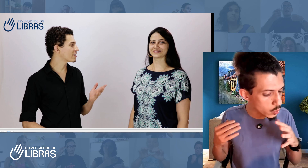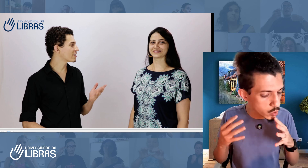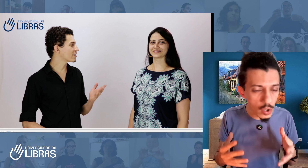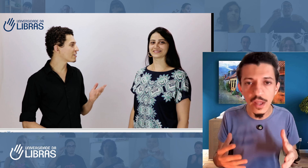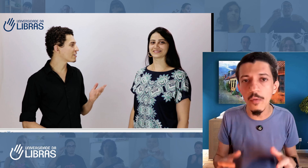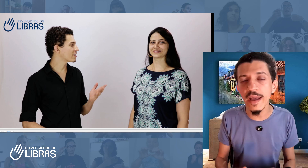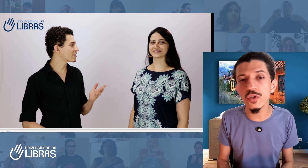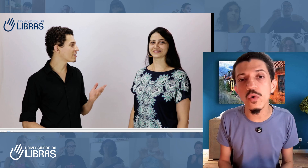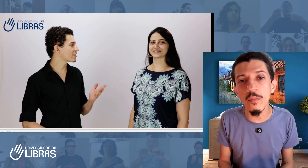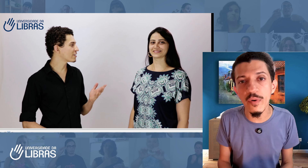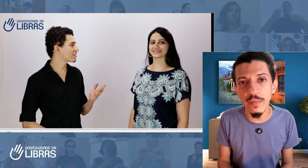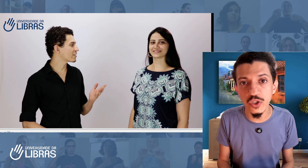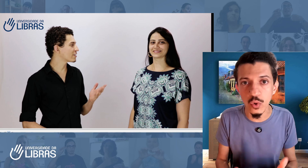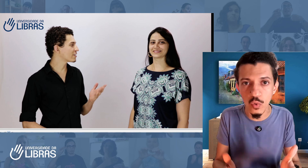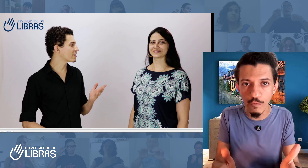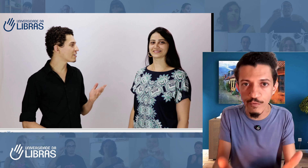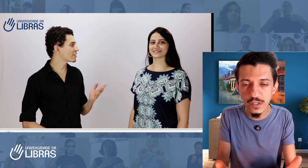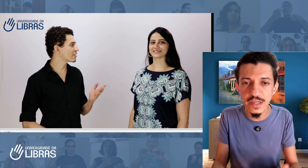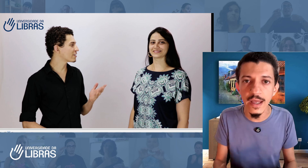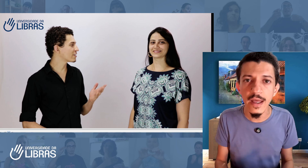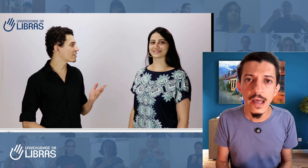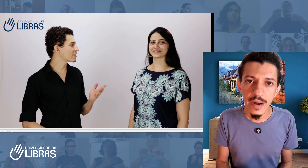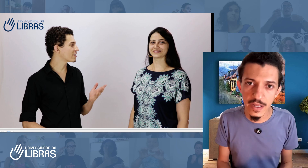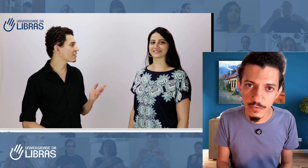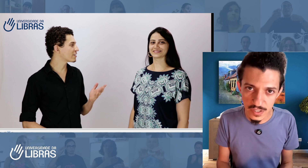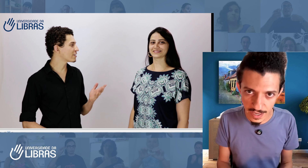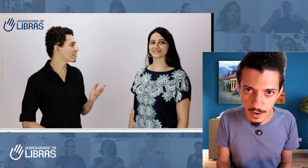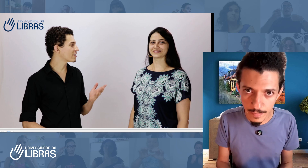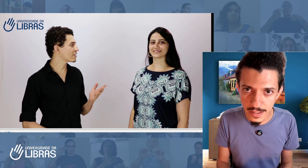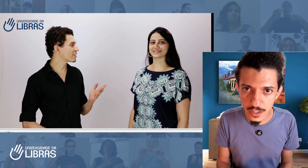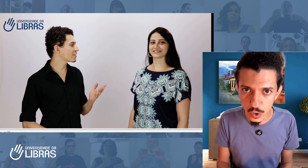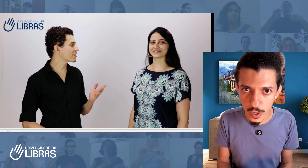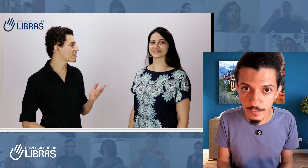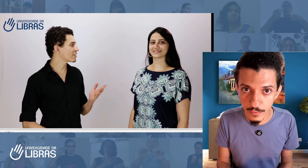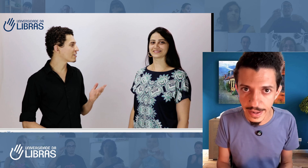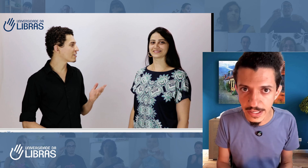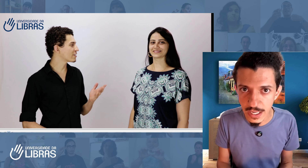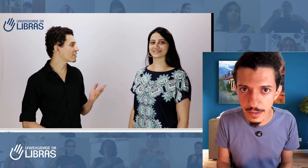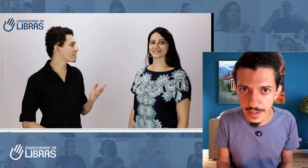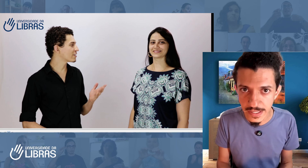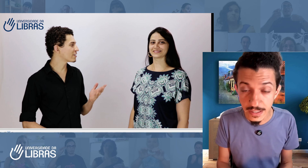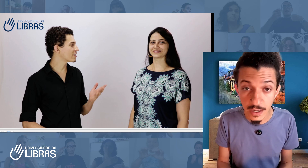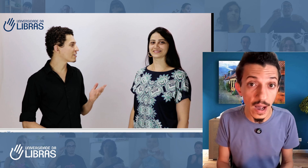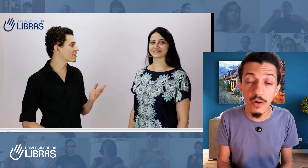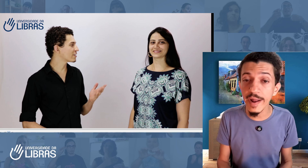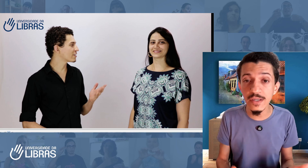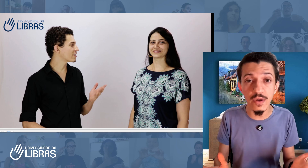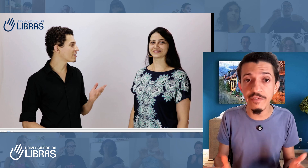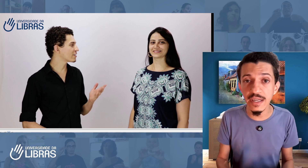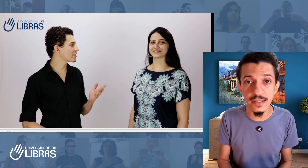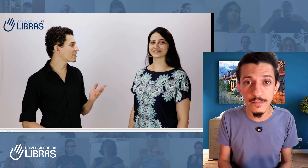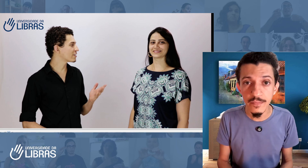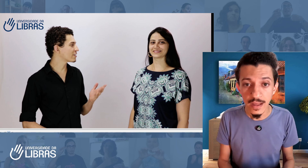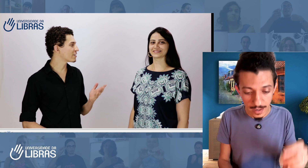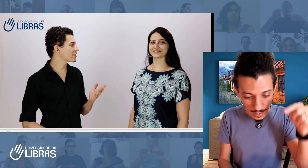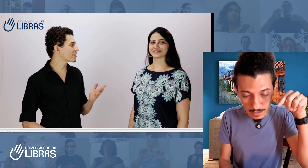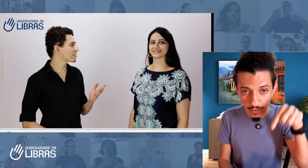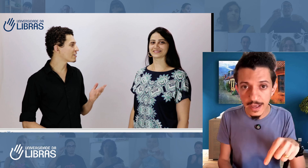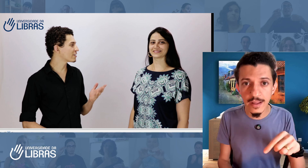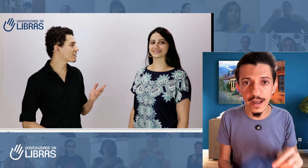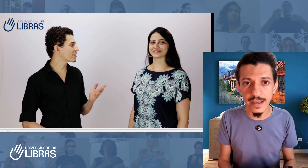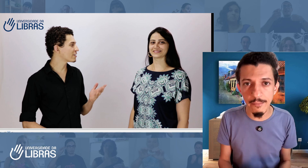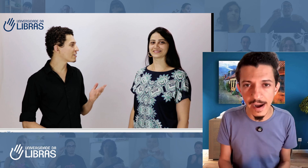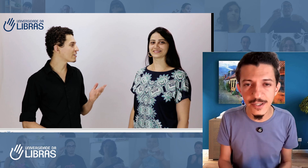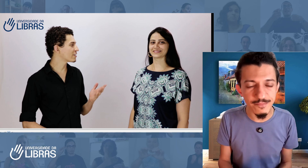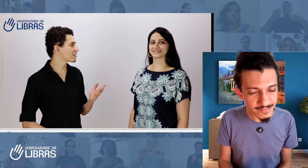estou totalmente comprometido com você para que você realmente se torne fluente em Libras. Então, agora é a sua vez. Clica no link